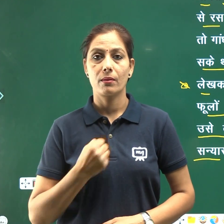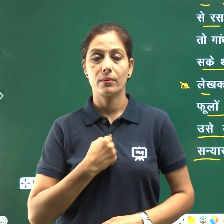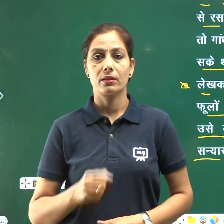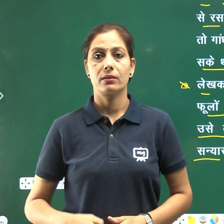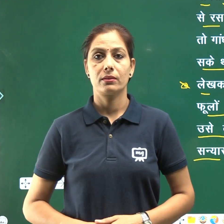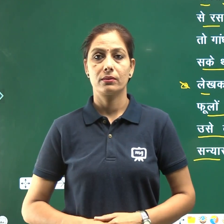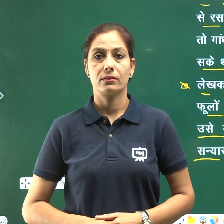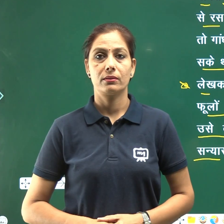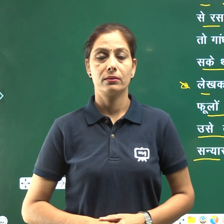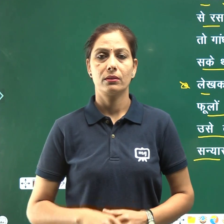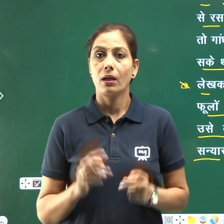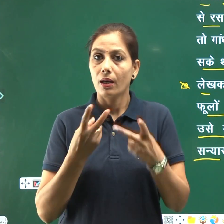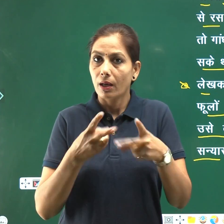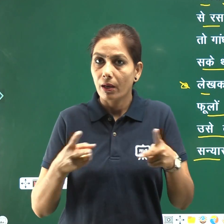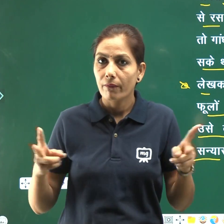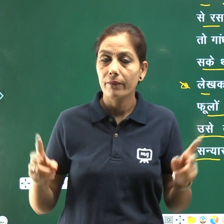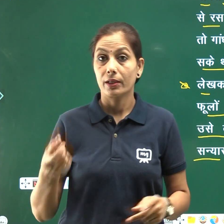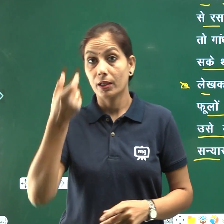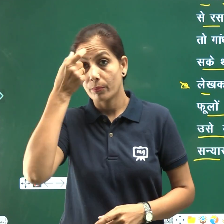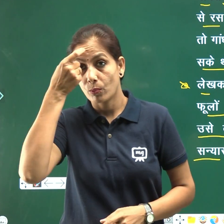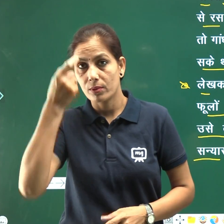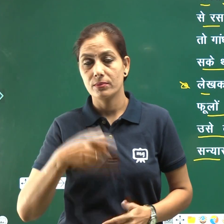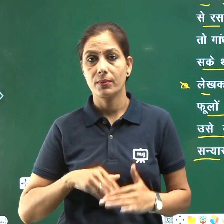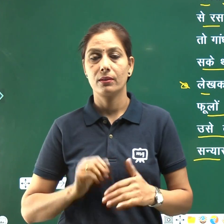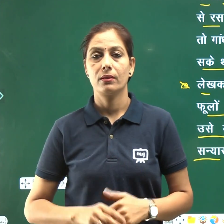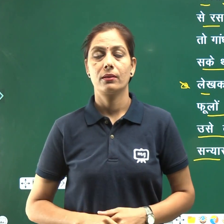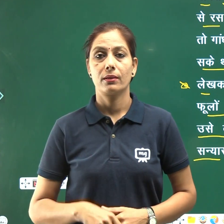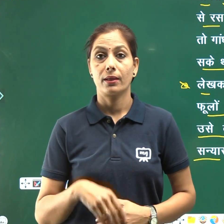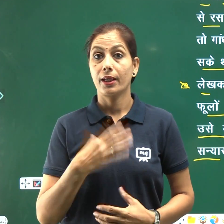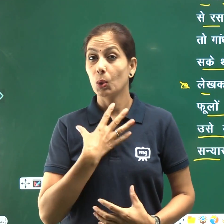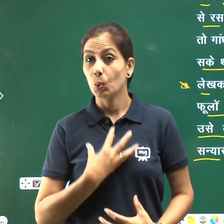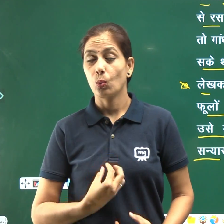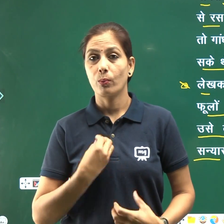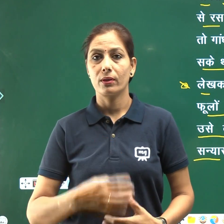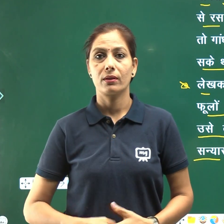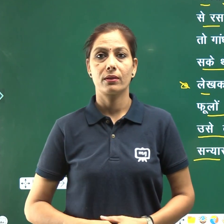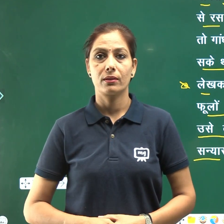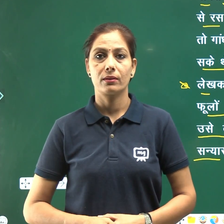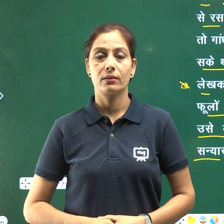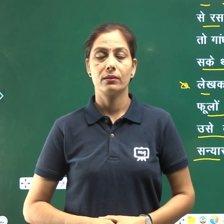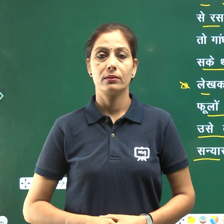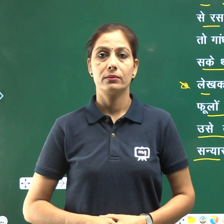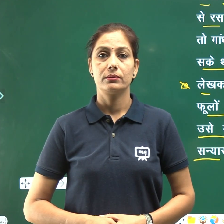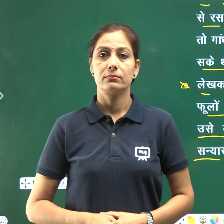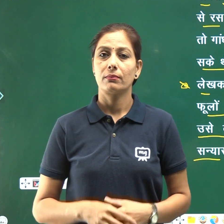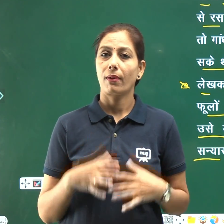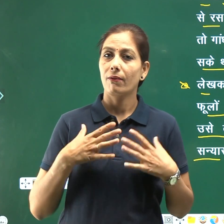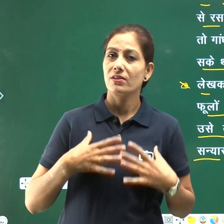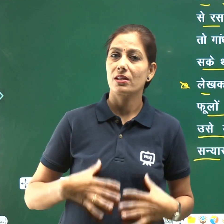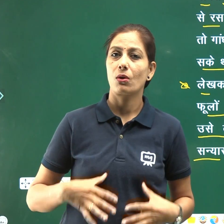हमें विभिन्न परेशानियों में, कष्टों में अविचल होकर